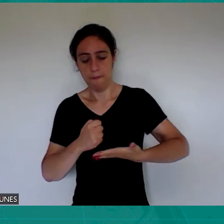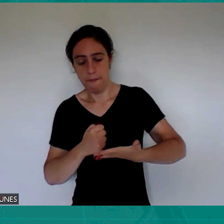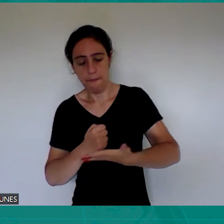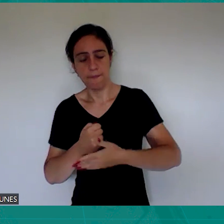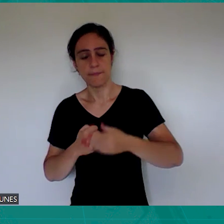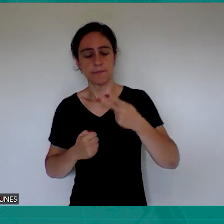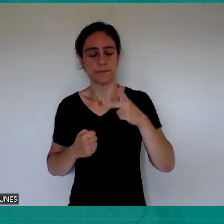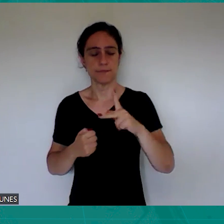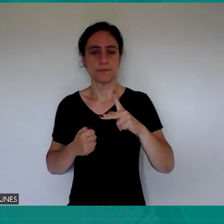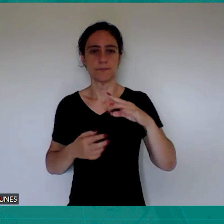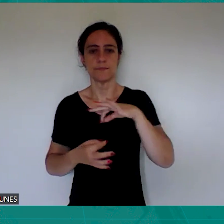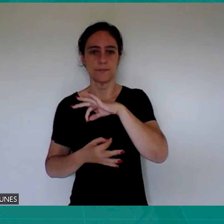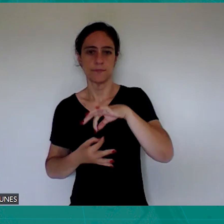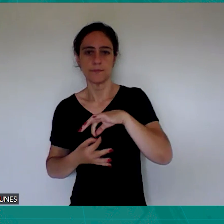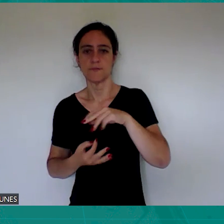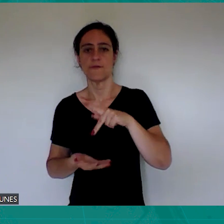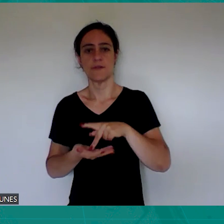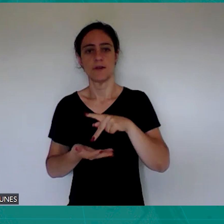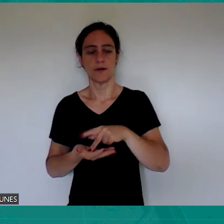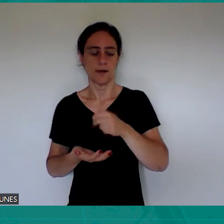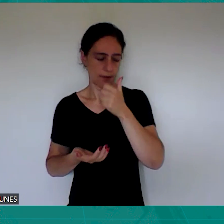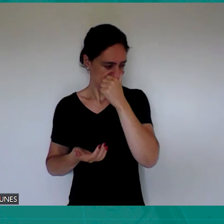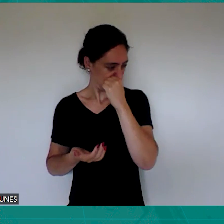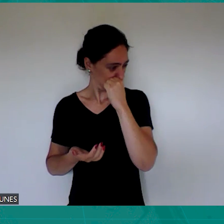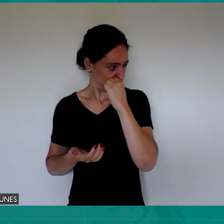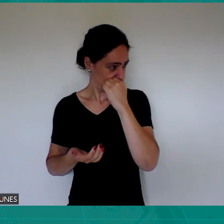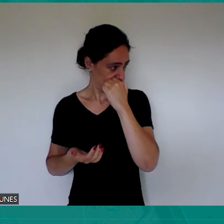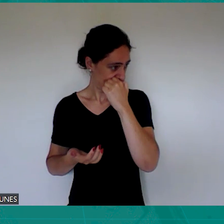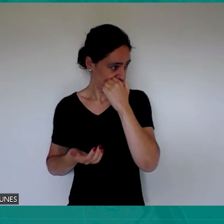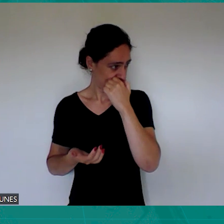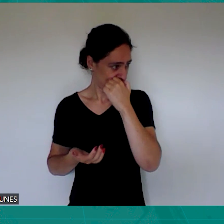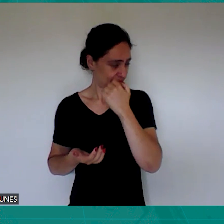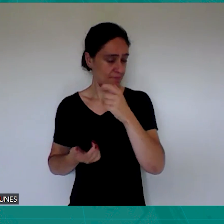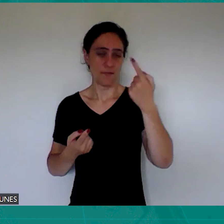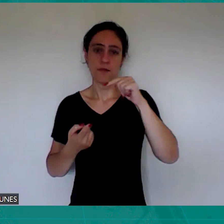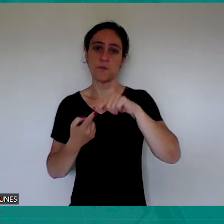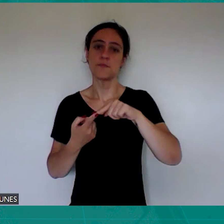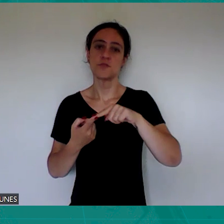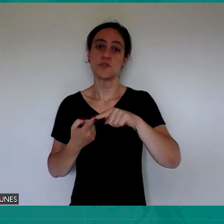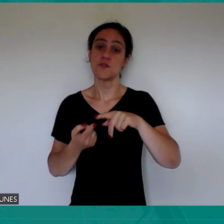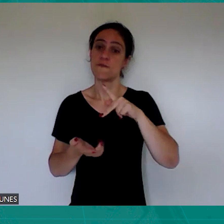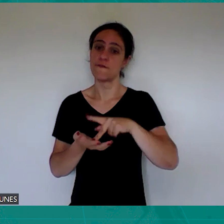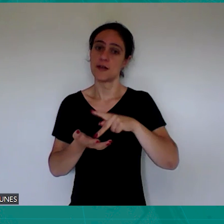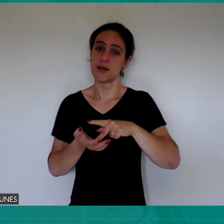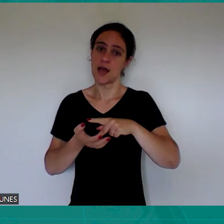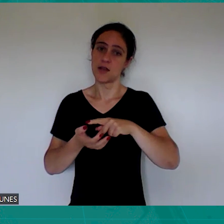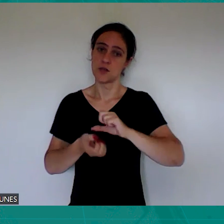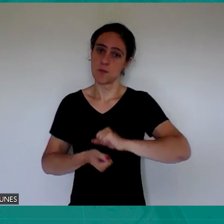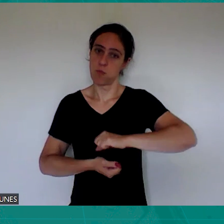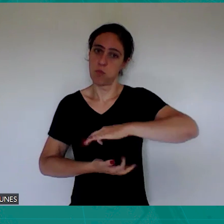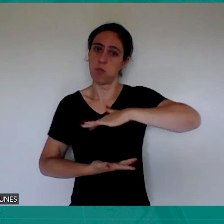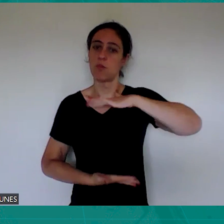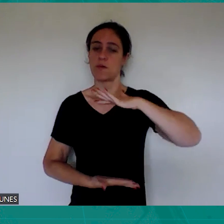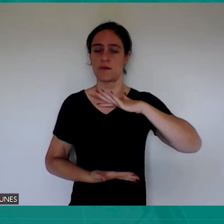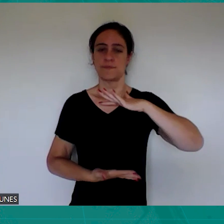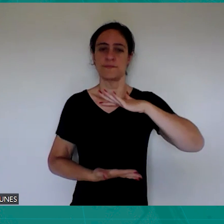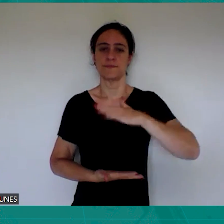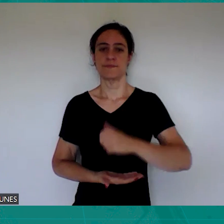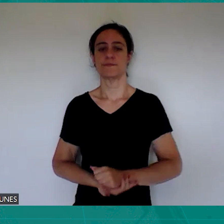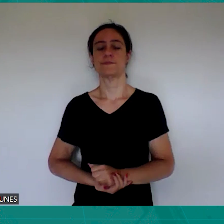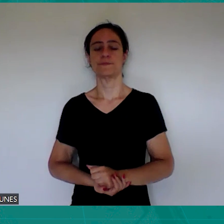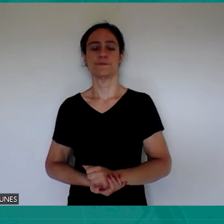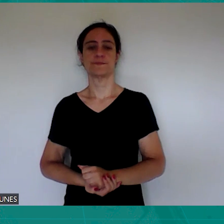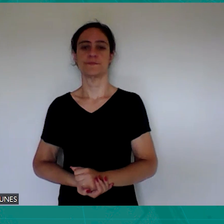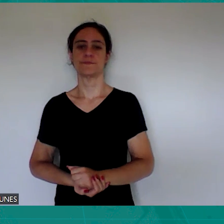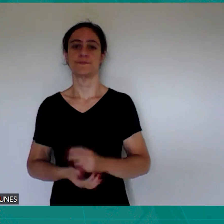Espírito da verdade. A função dele é encher você com a verdade de Deus. com a realidade divina,